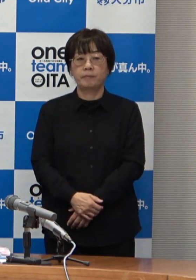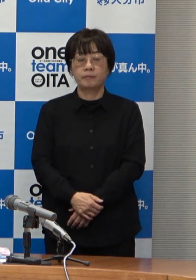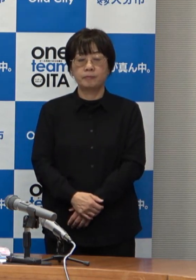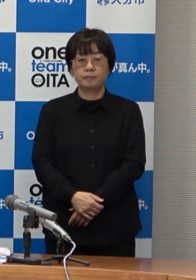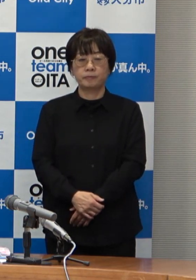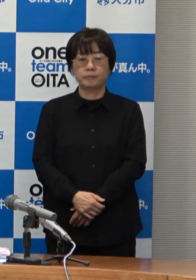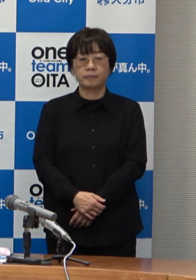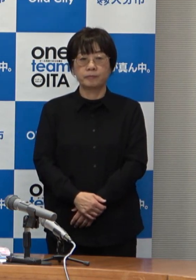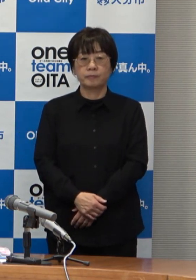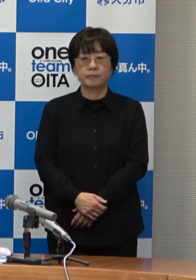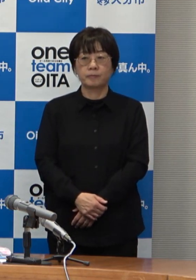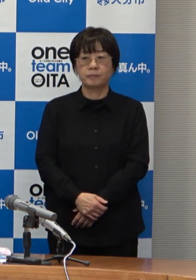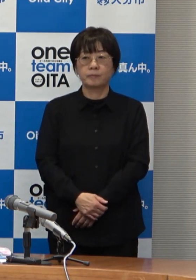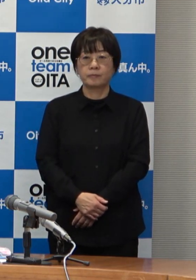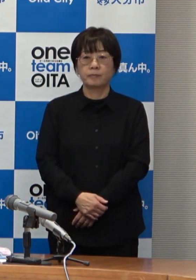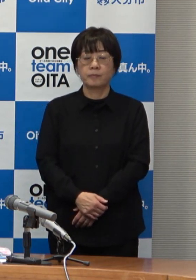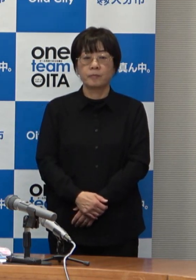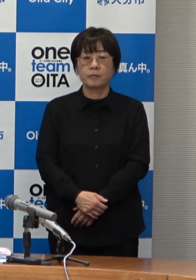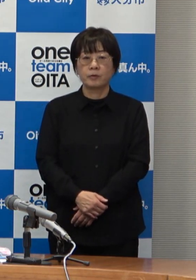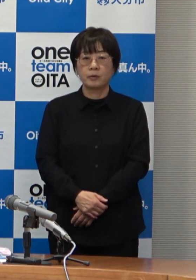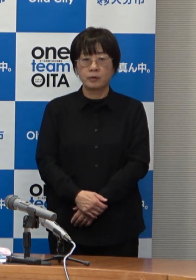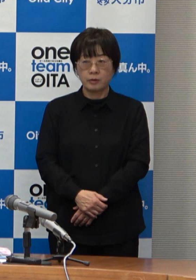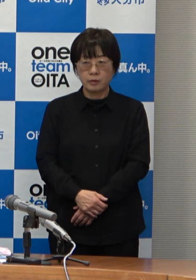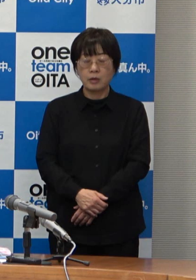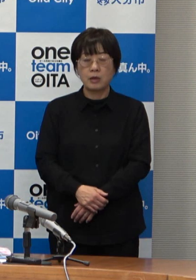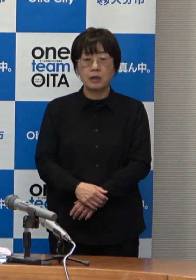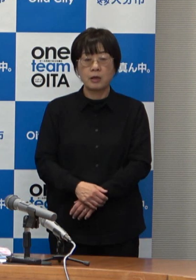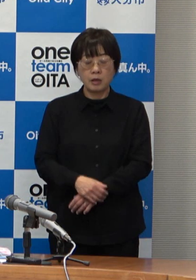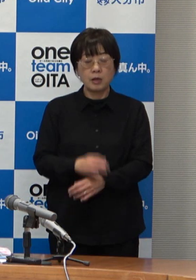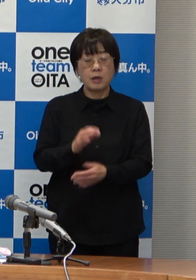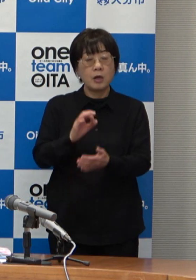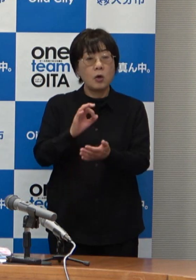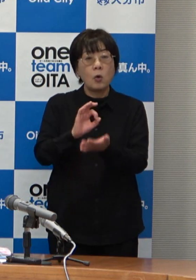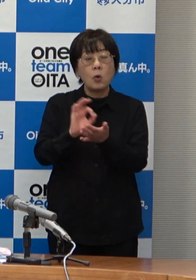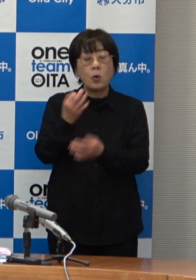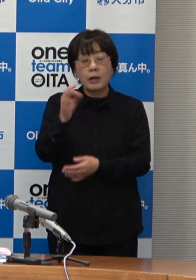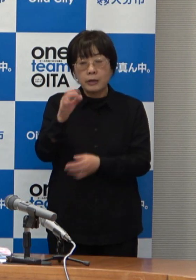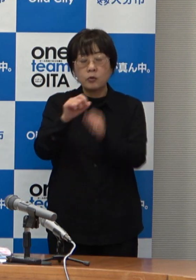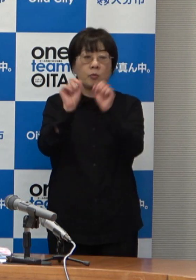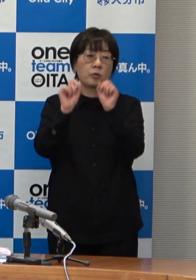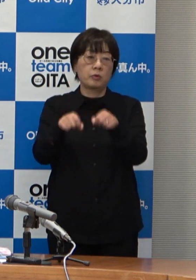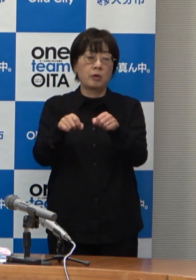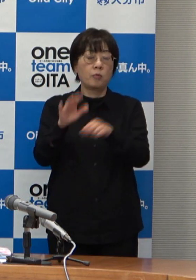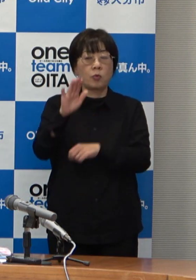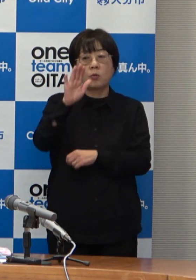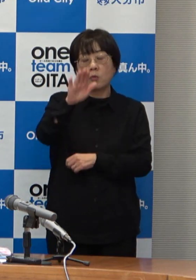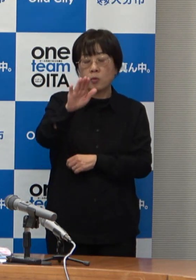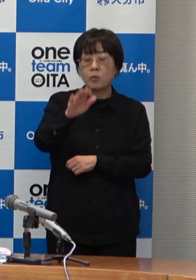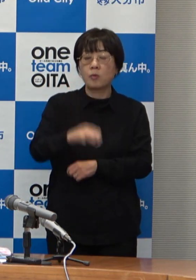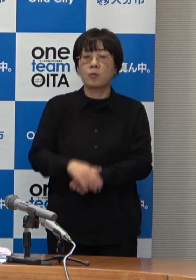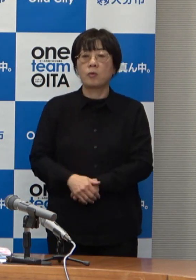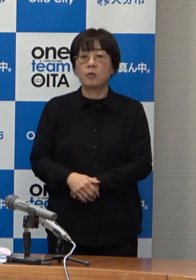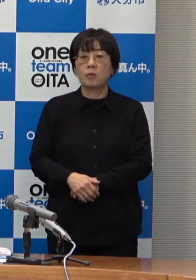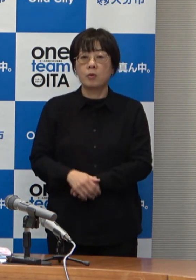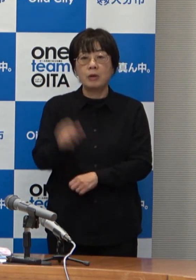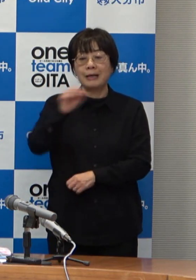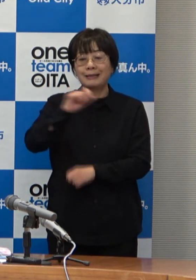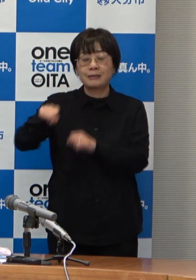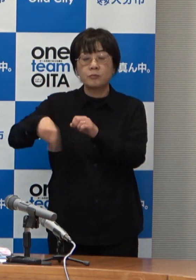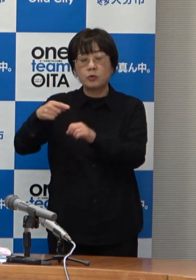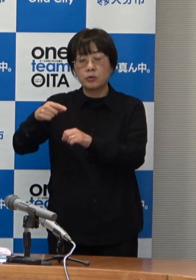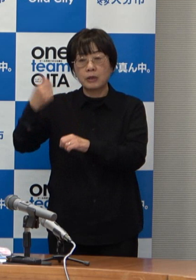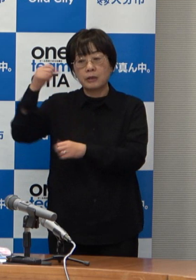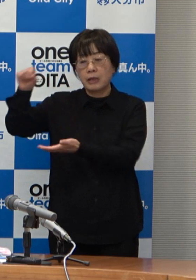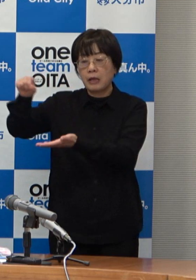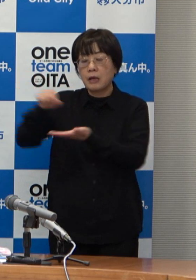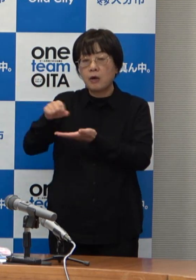たであとは必要経費の確保についてもえ今後え事務局からの提案